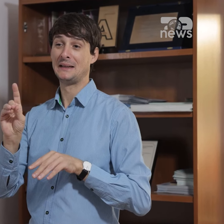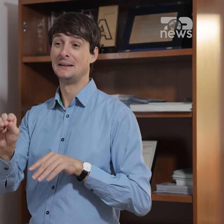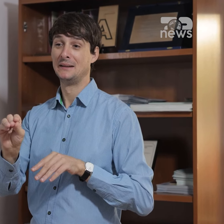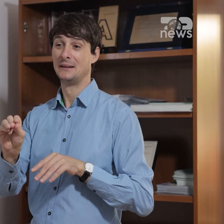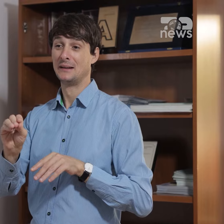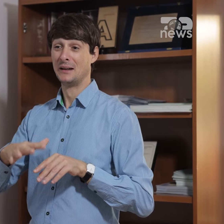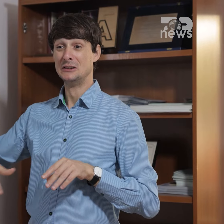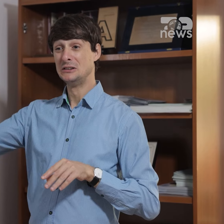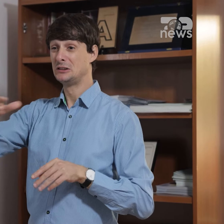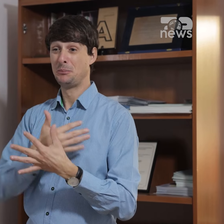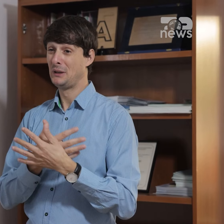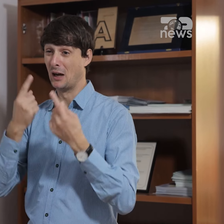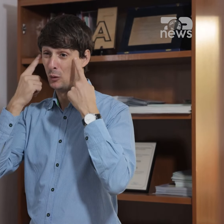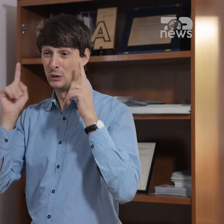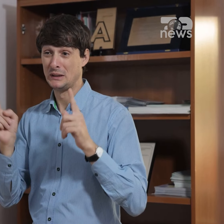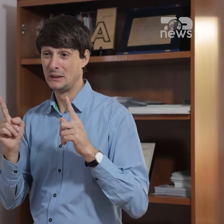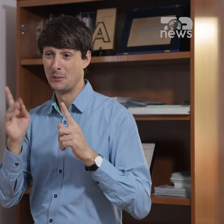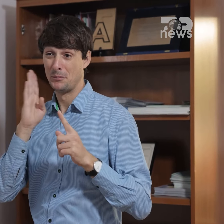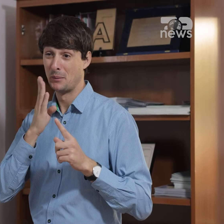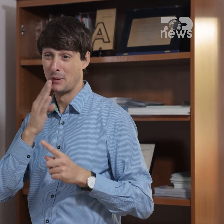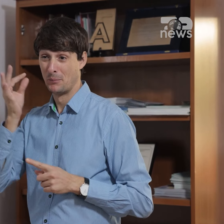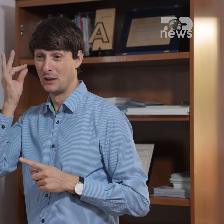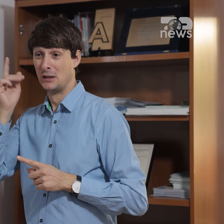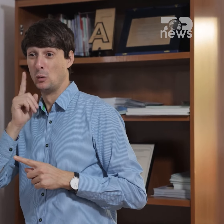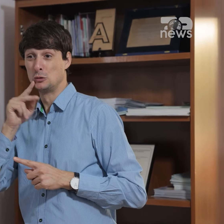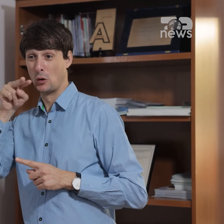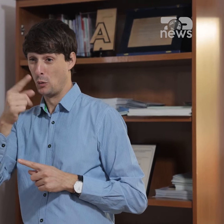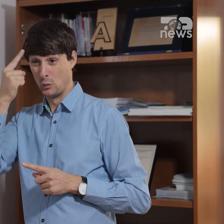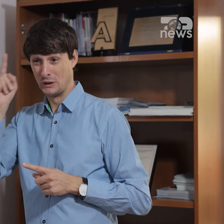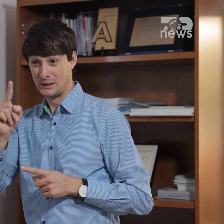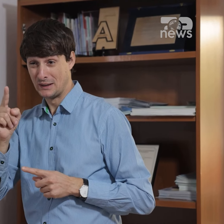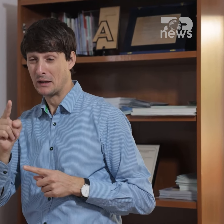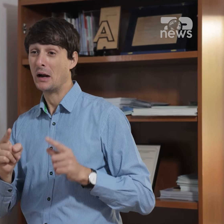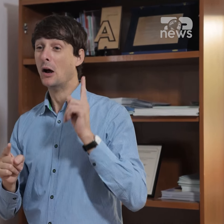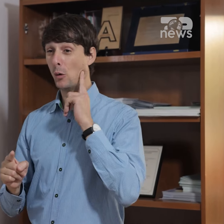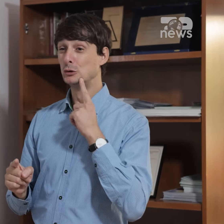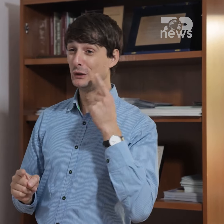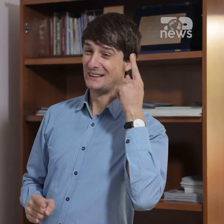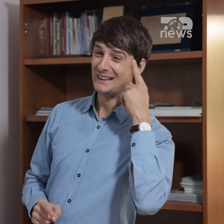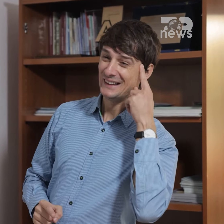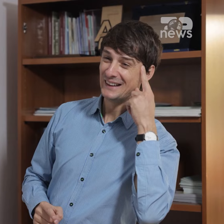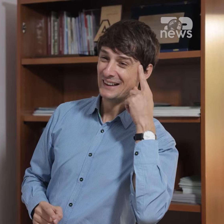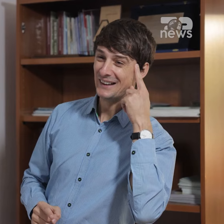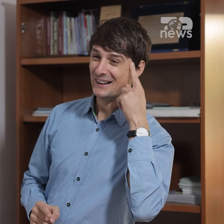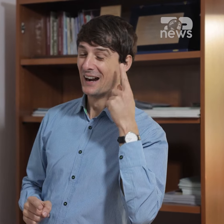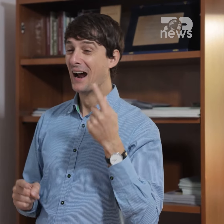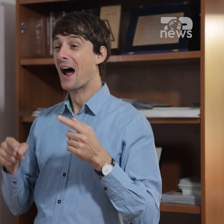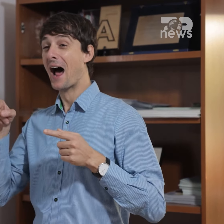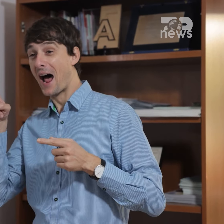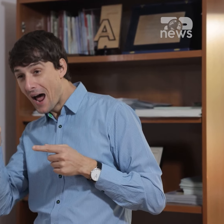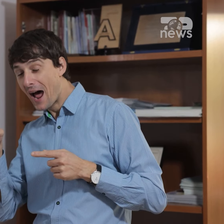Sigurisht që nga e hëna në të diel do ishte akoma dhe më e mirë, sepse mungesa e informacionit sigurisht i lën mbrapa